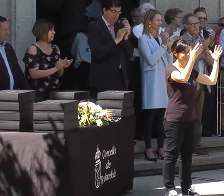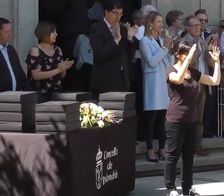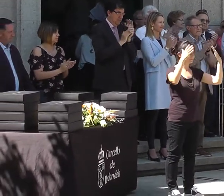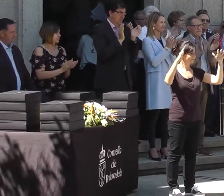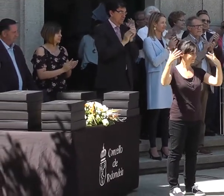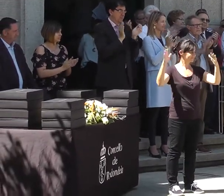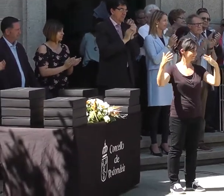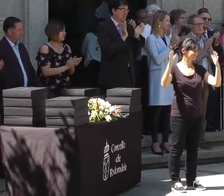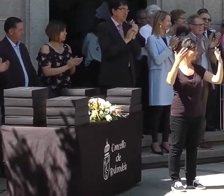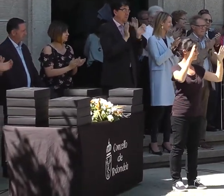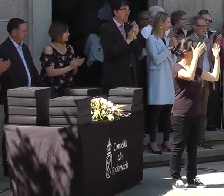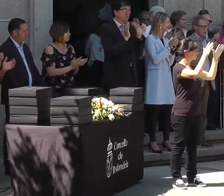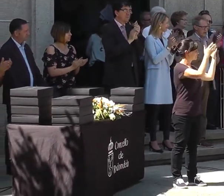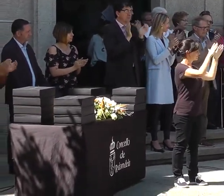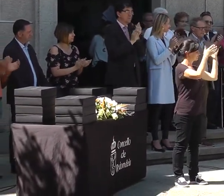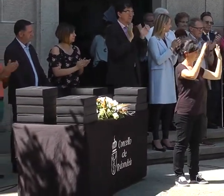Bueno.